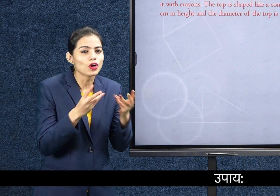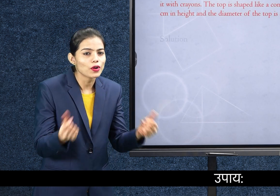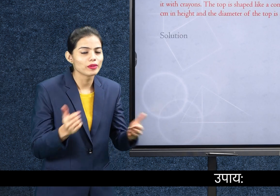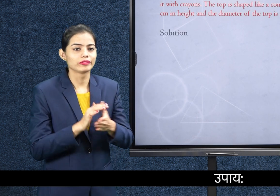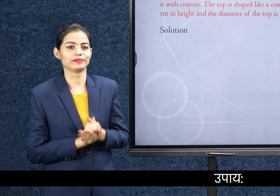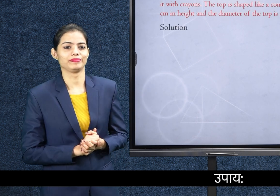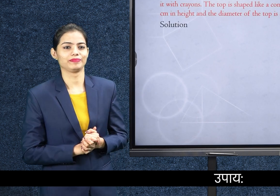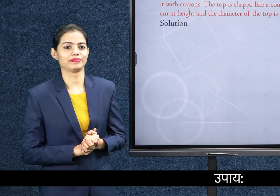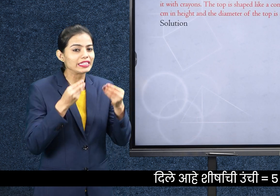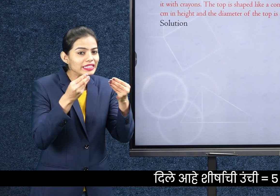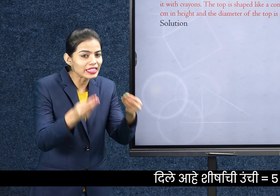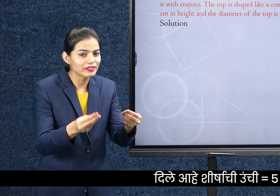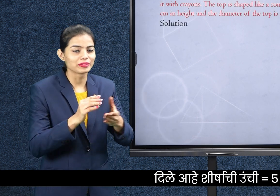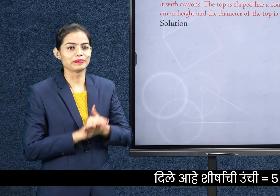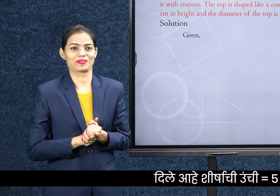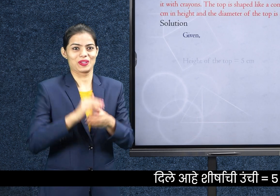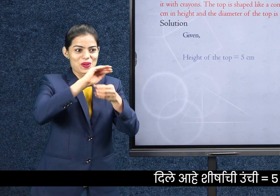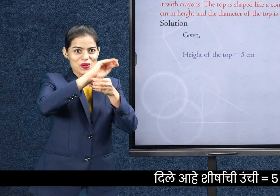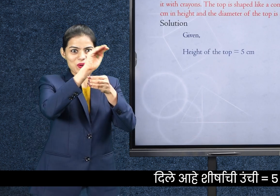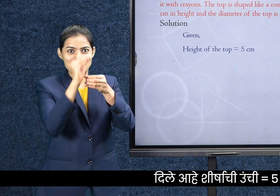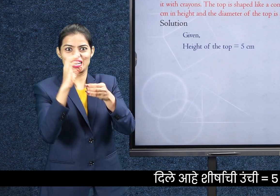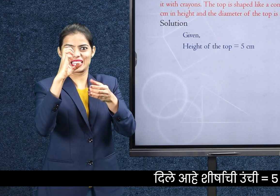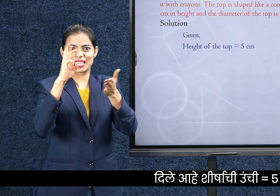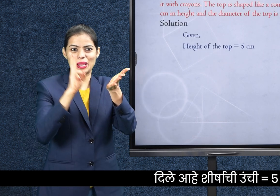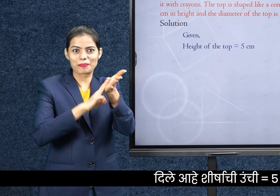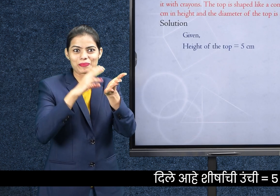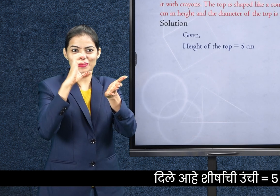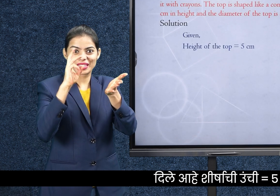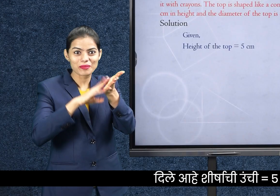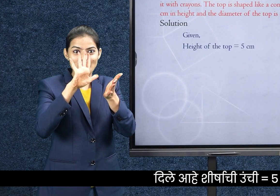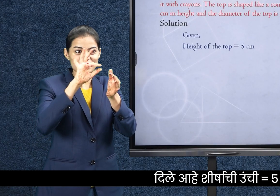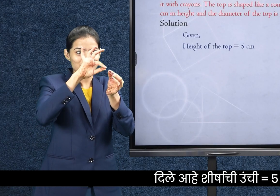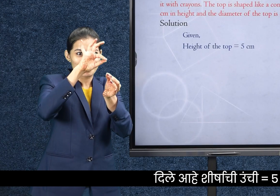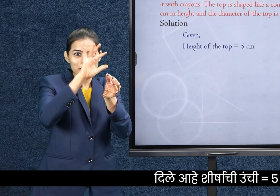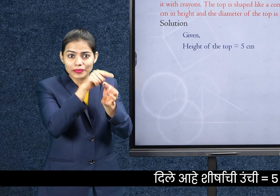उपाय. दिले आहे वर शीर्षाची उंची बरोबर 5 सेंटीमीटर,